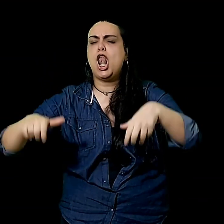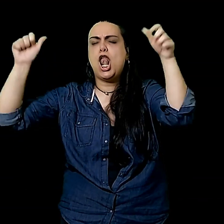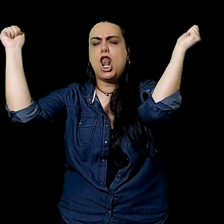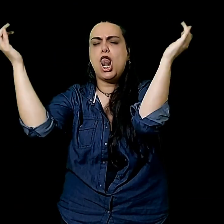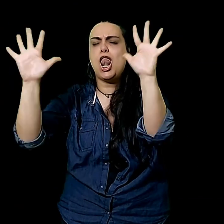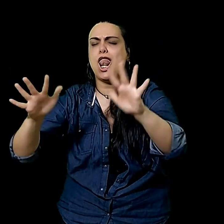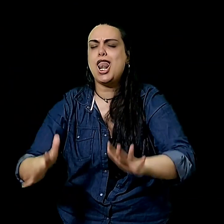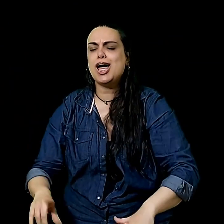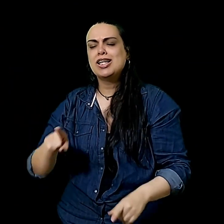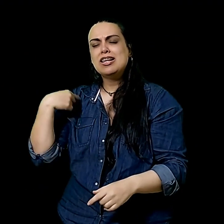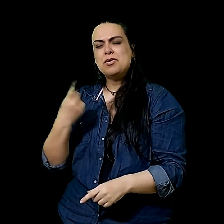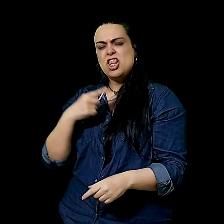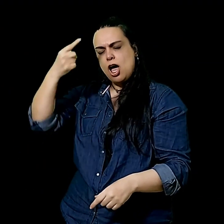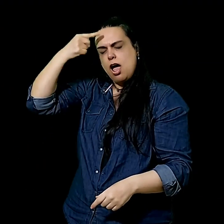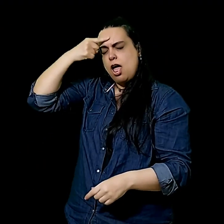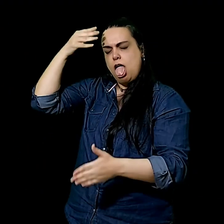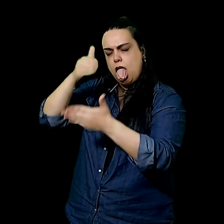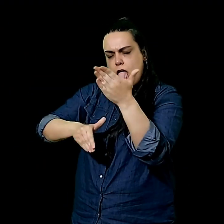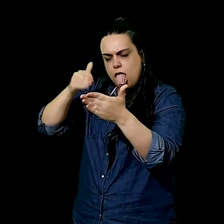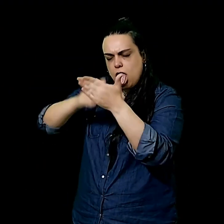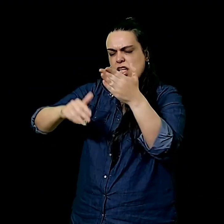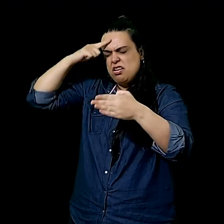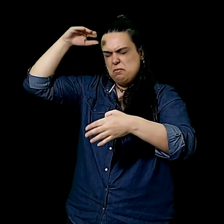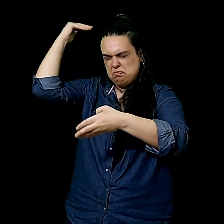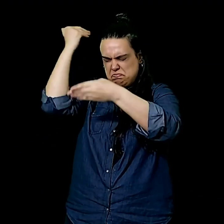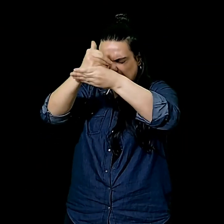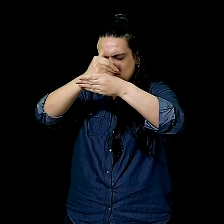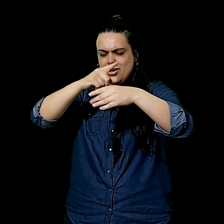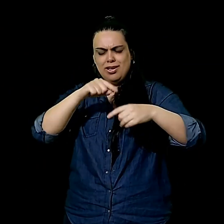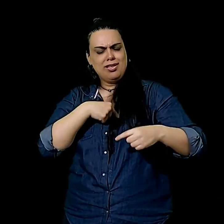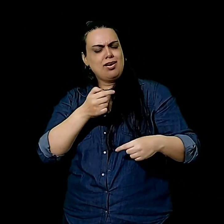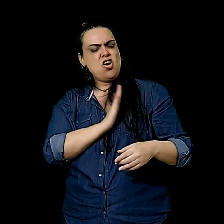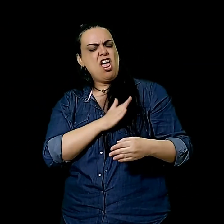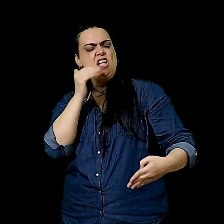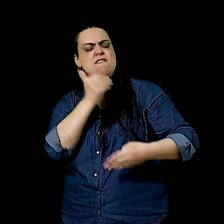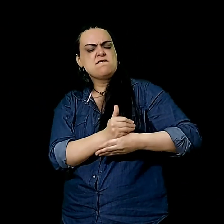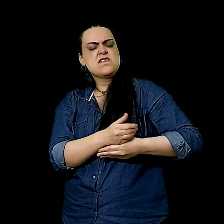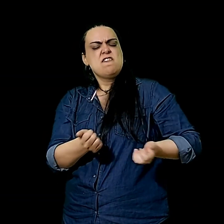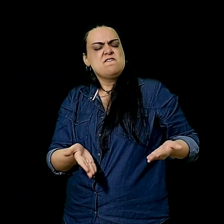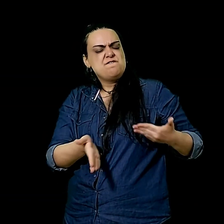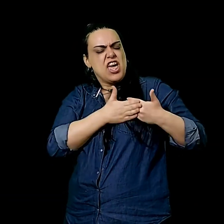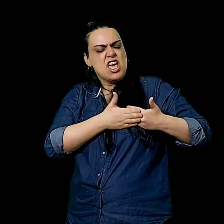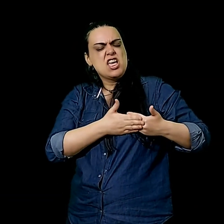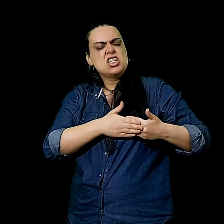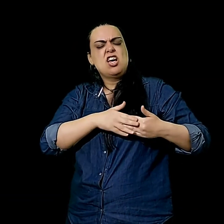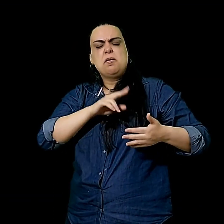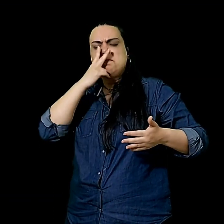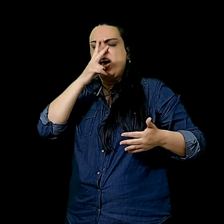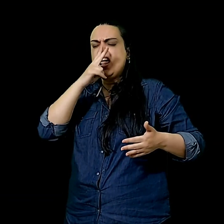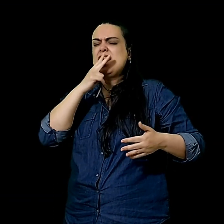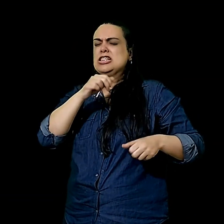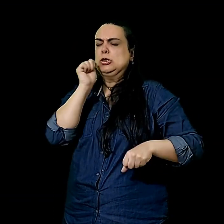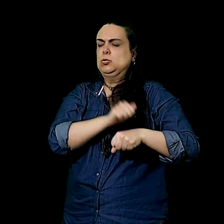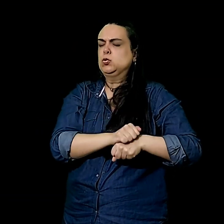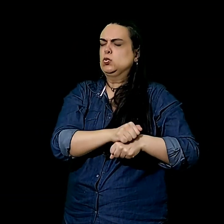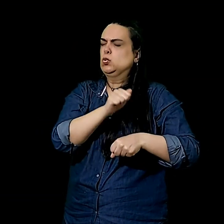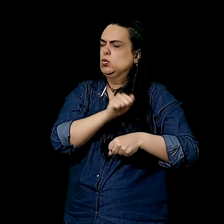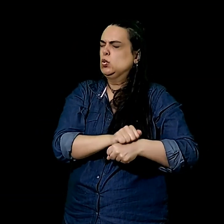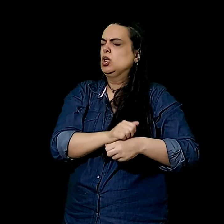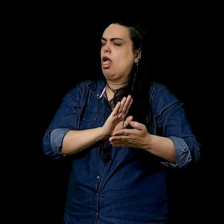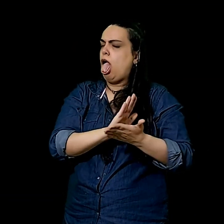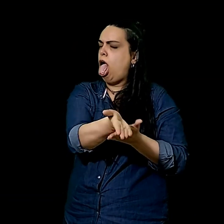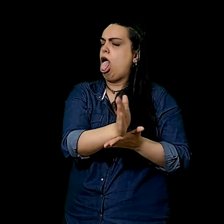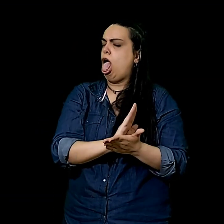que se posicionaram no nosso intelecto, nas nossas emoções e se colocaram, Senhor, como atrapalho nas grandezas do